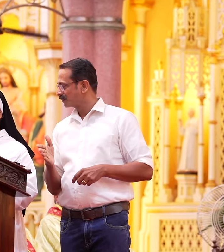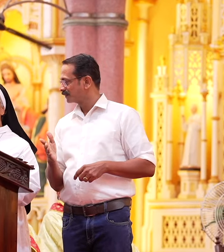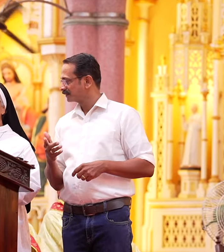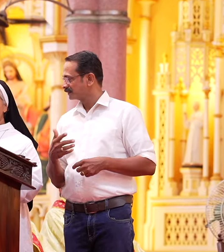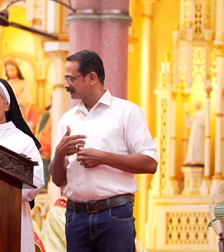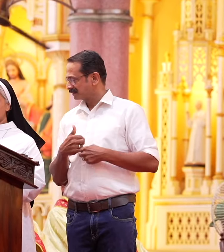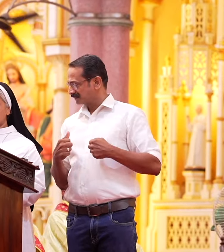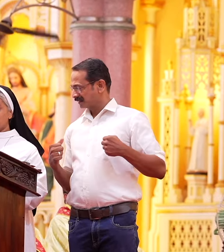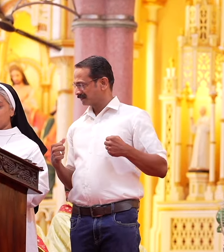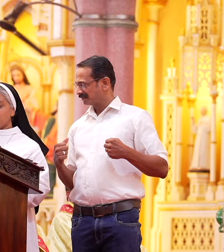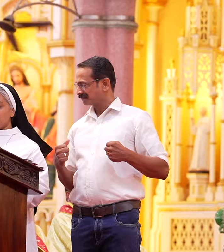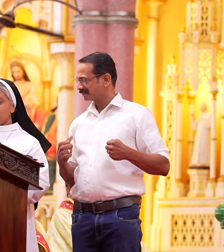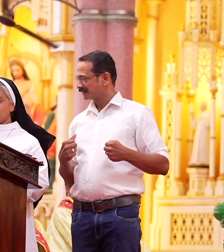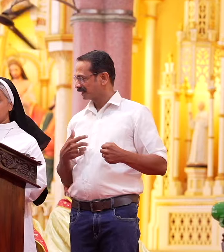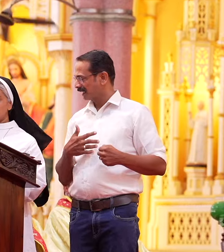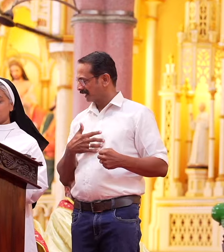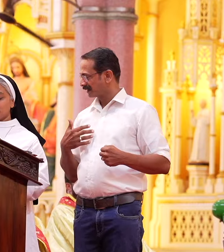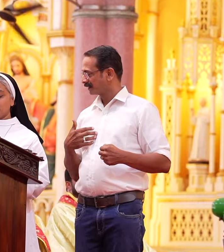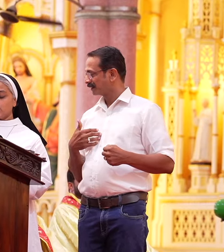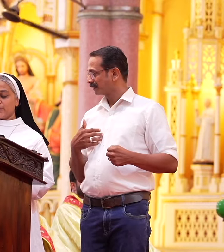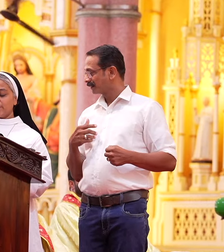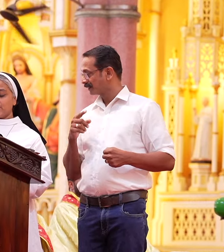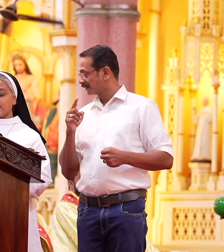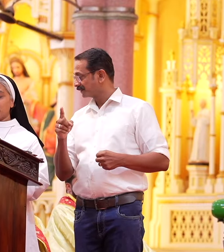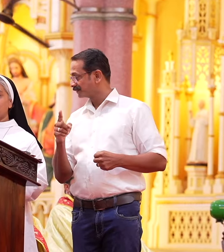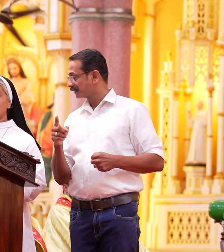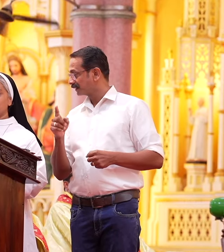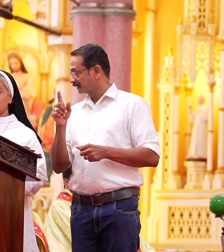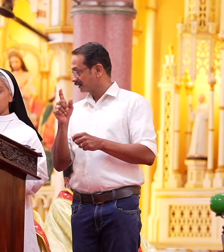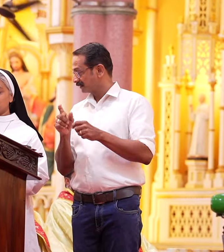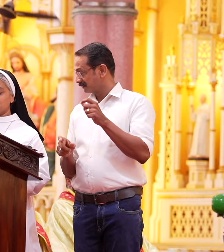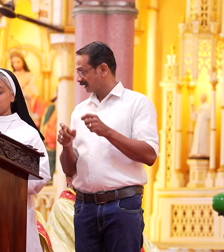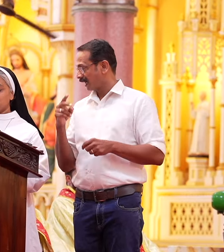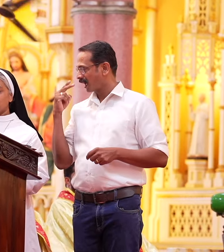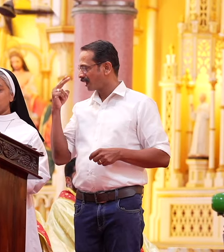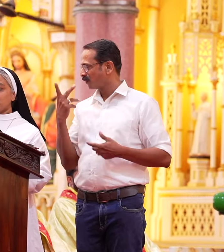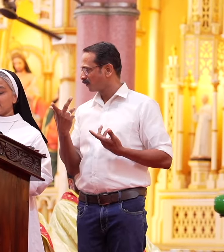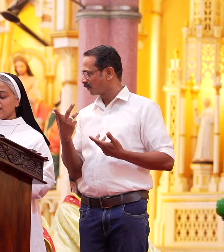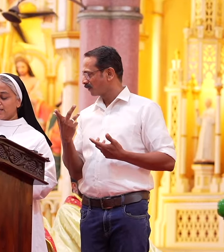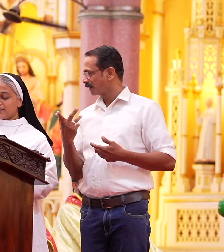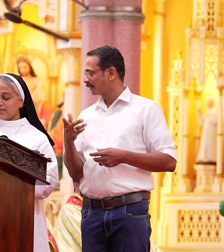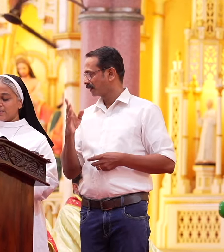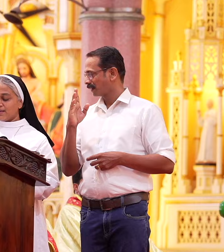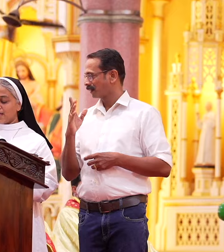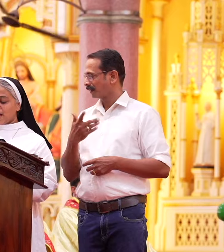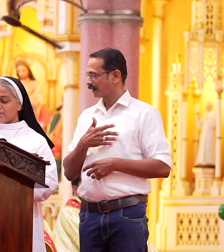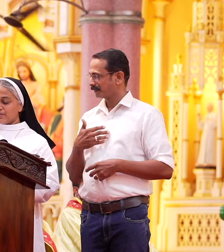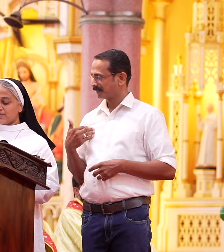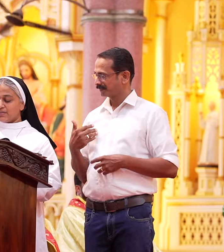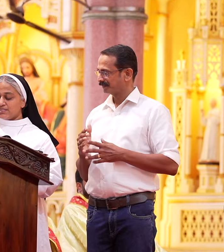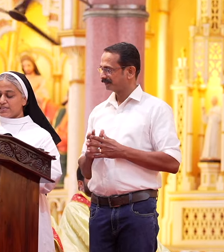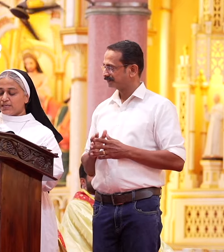അജ്ഞരോടും വഴിതെറ്റുകളോടും വേണ്ടത്ര സഹതാപത്തോടെ പെരുമാറാൻ അവന് കഴിയും. ഇക്കാരണത്താൽ